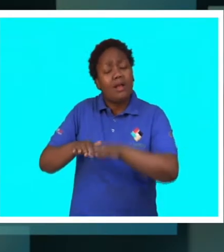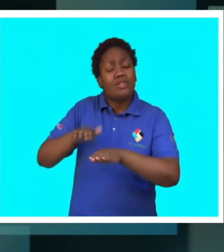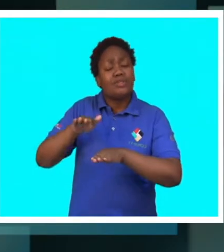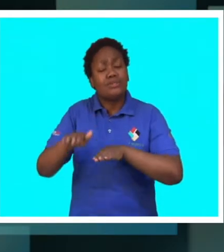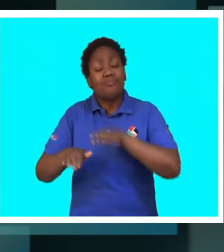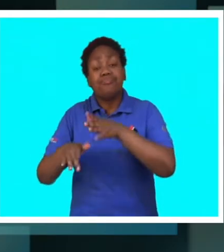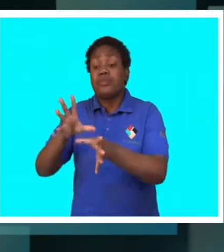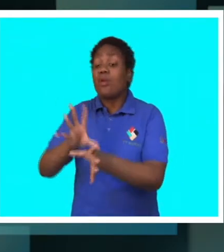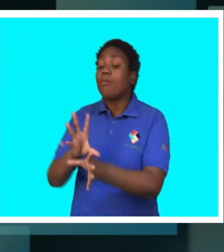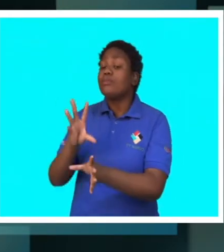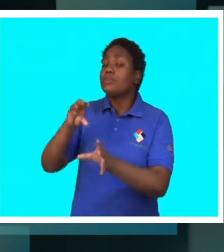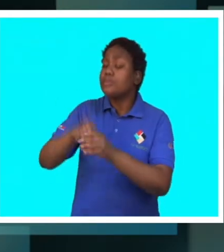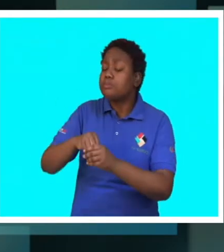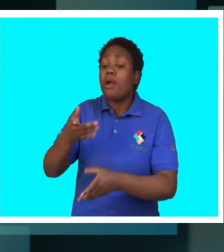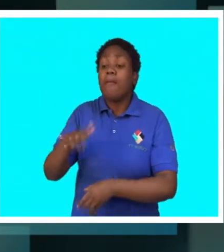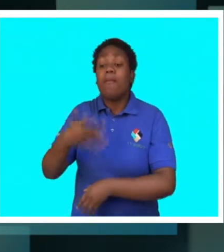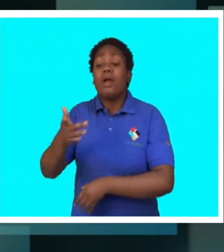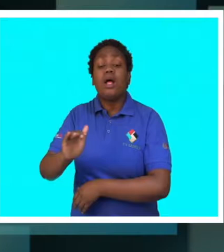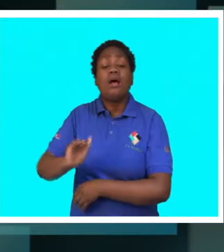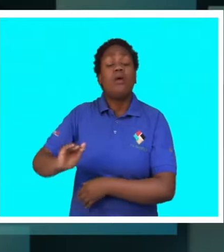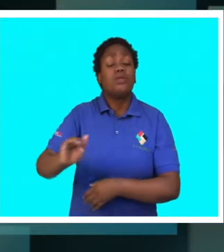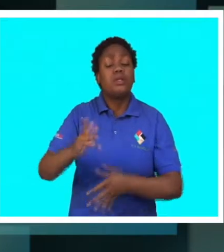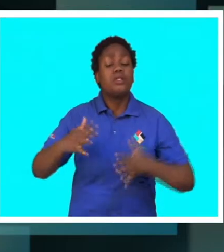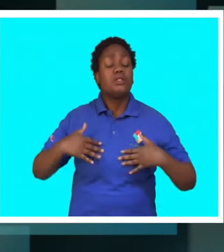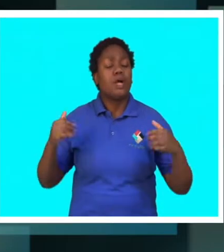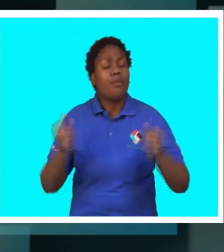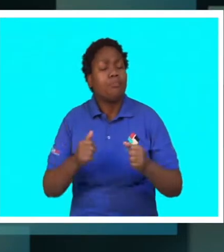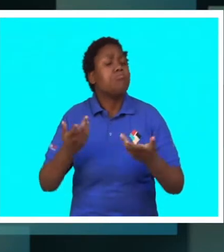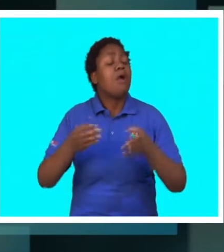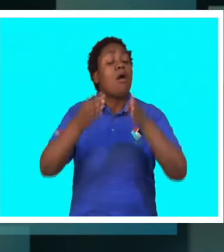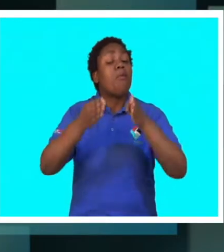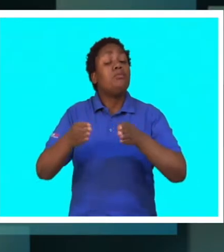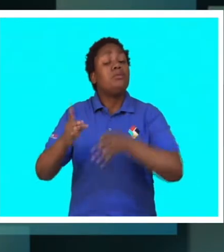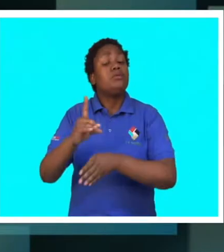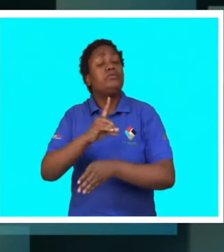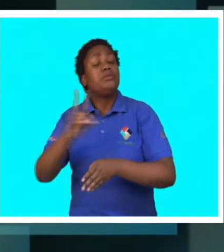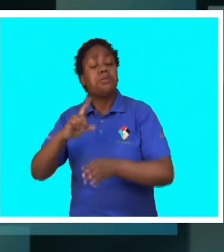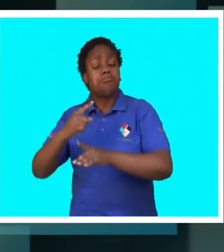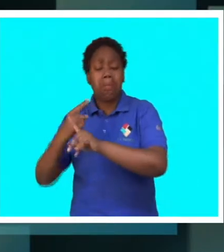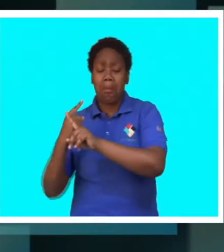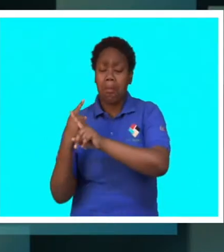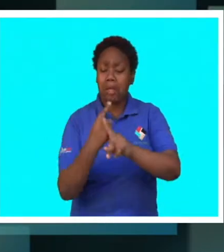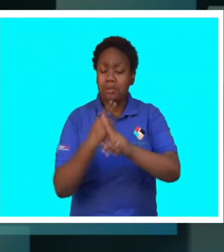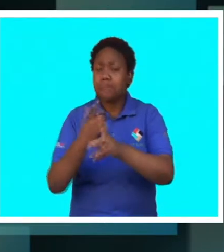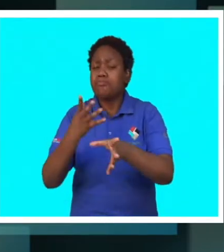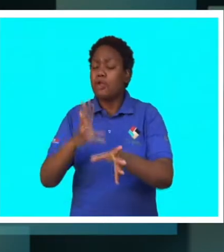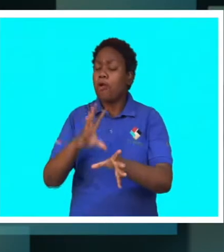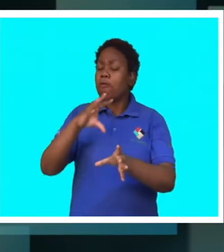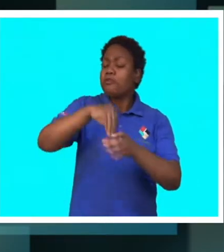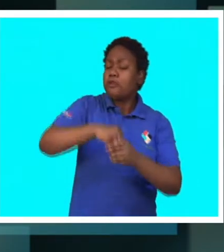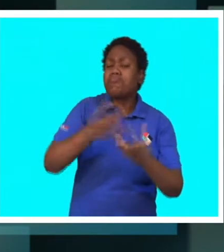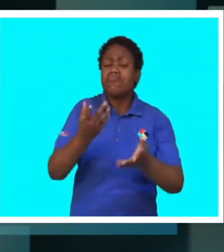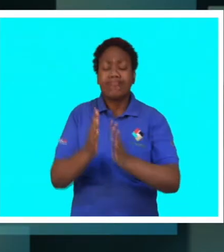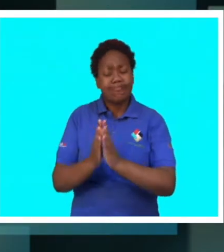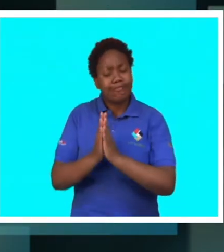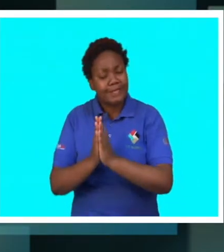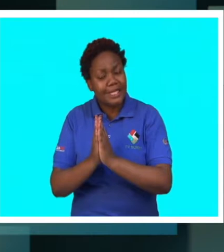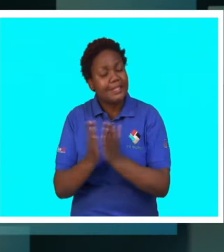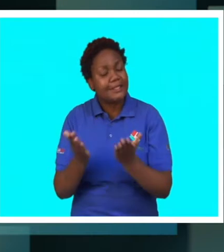financiamento no setor de saúde. Elas consideram que este é um passo significativo para a inclusão social